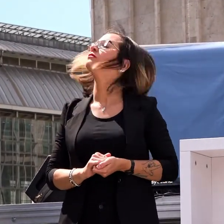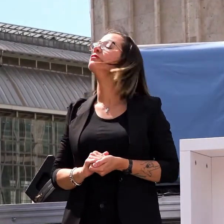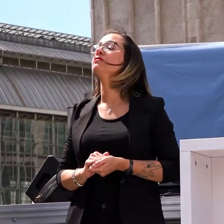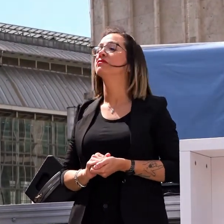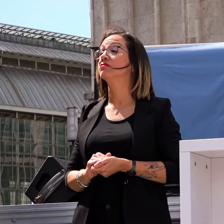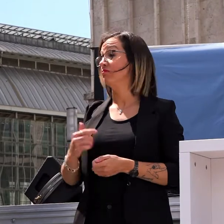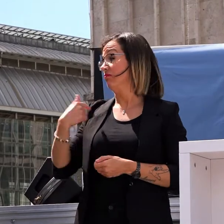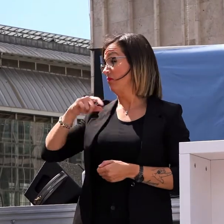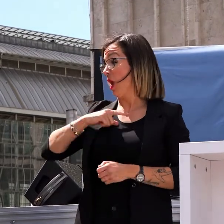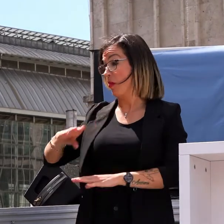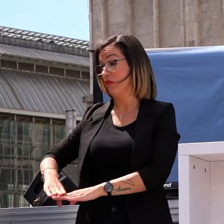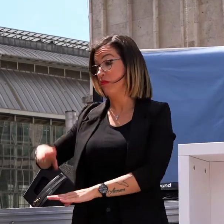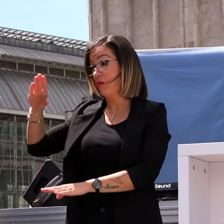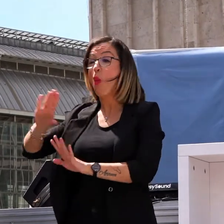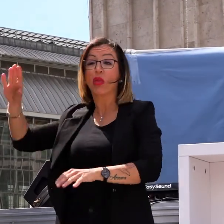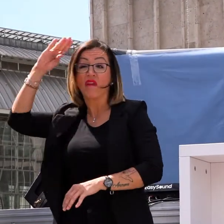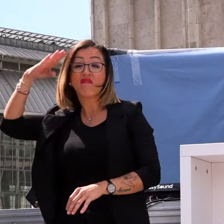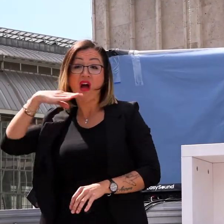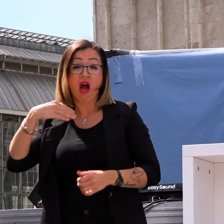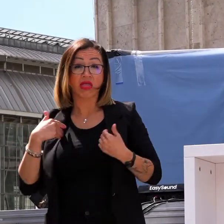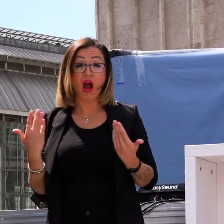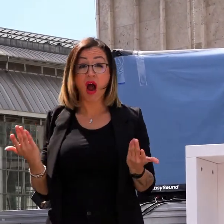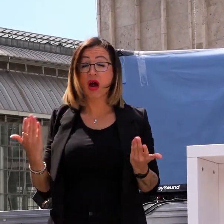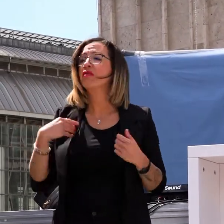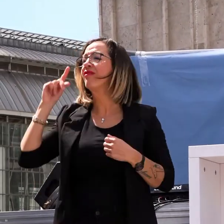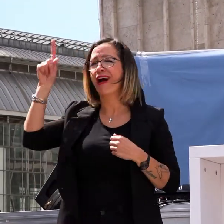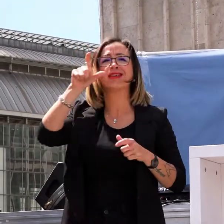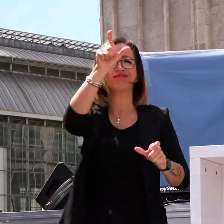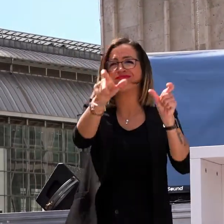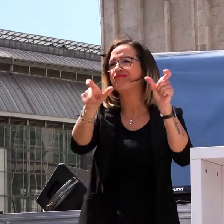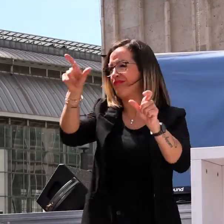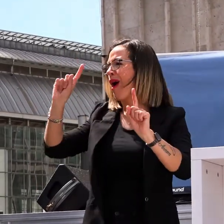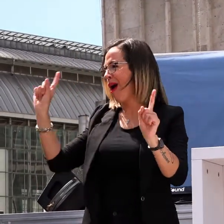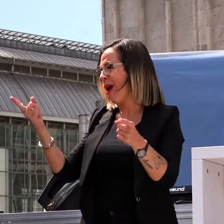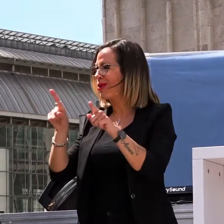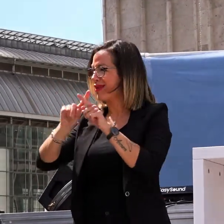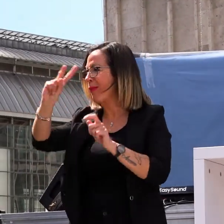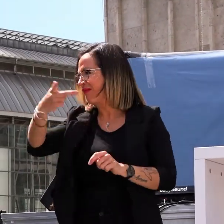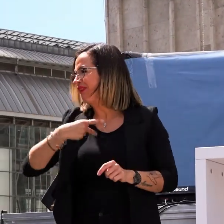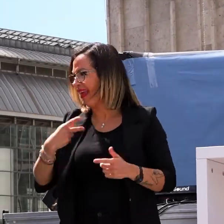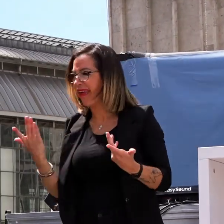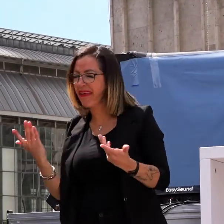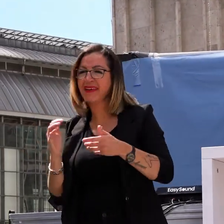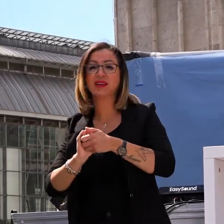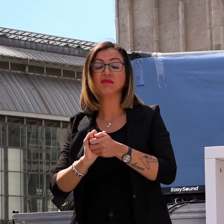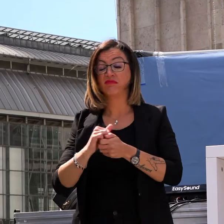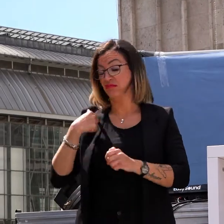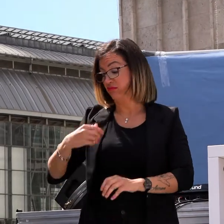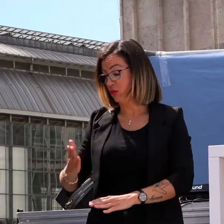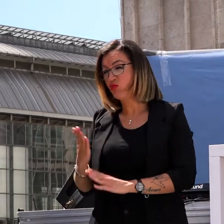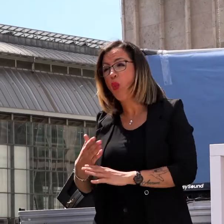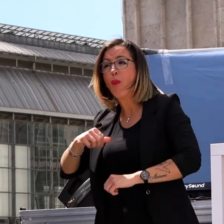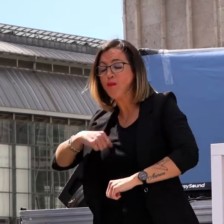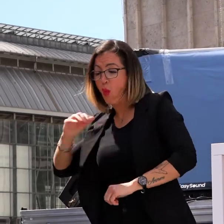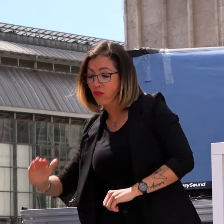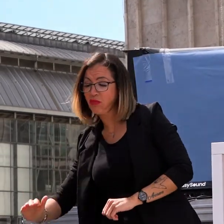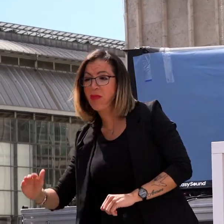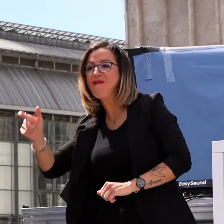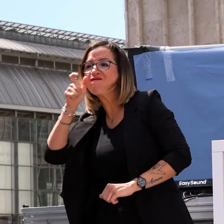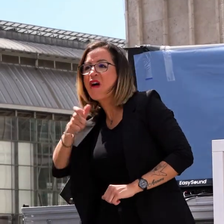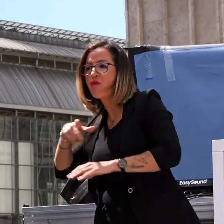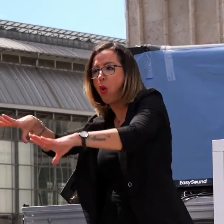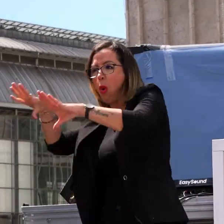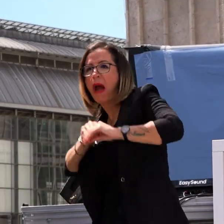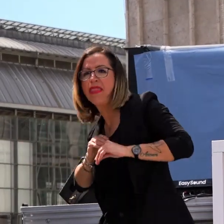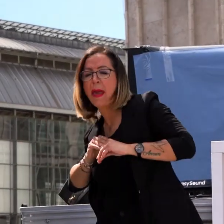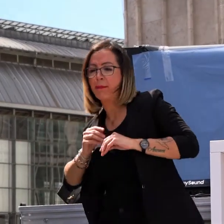Ich bin ohne Vater groß geworden und ich weiß, viele von euch teilen dasselbe Schicksal. Ich musste sehr früh lernen, Verantwortung zu übernehmen und mir Dinge